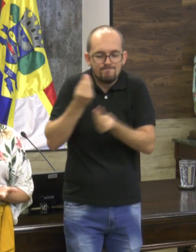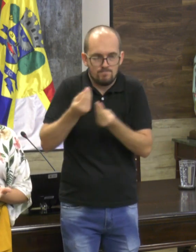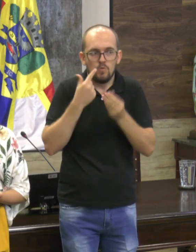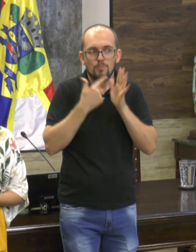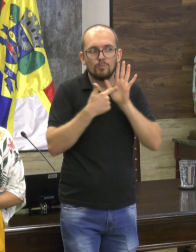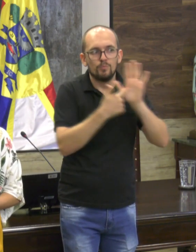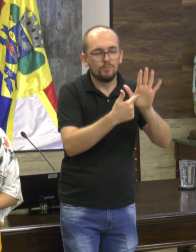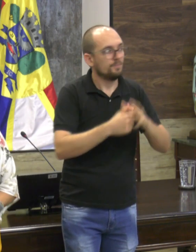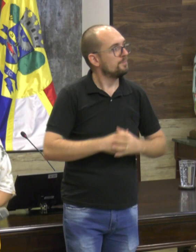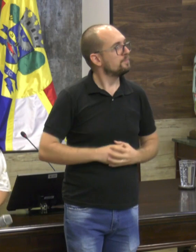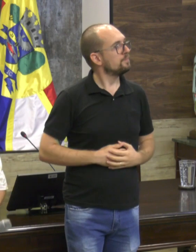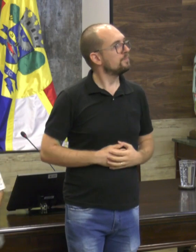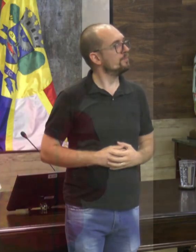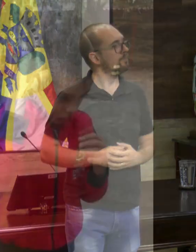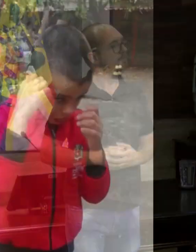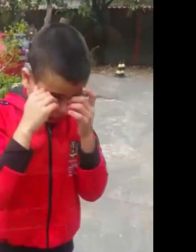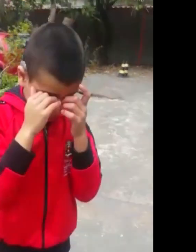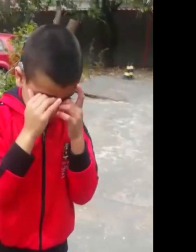bom?